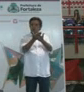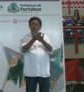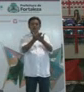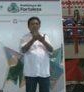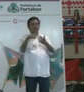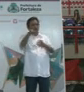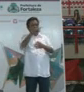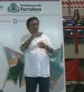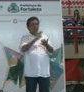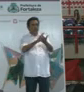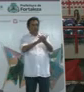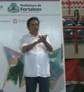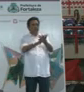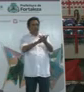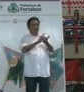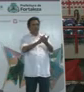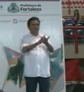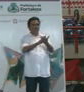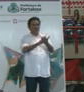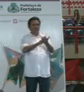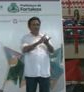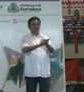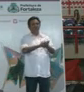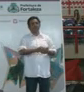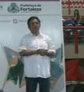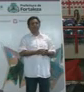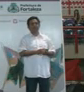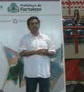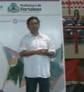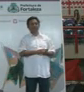ele vai, Bom,